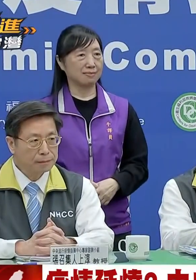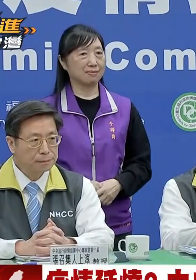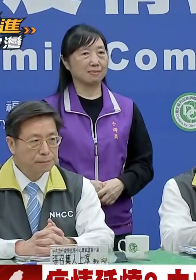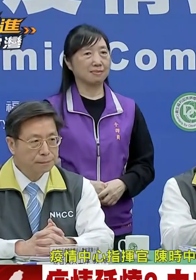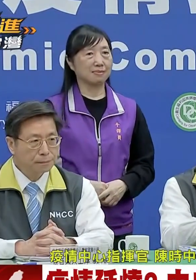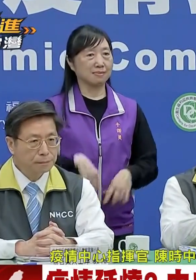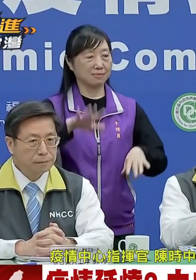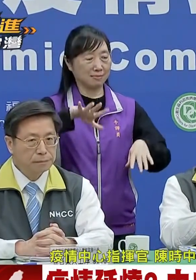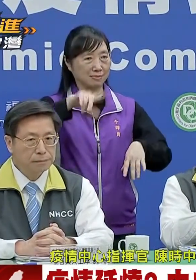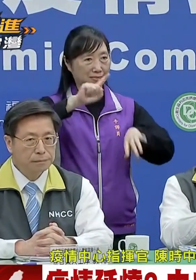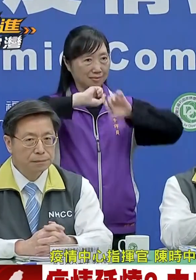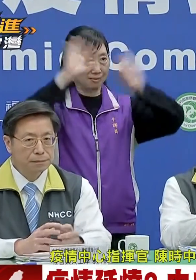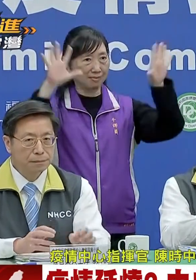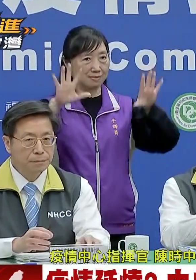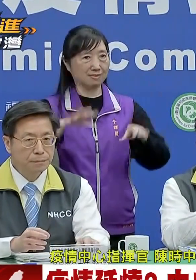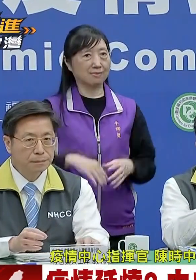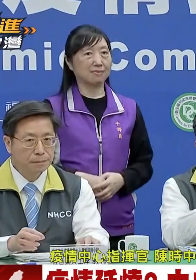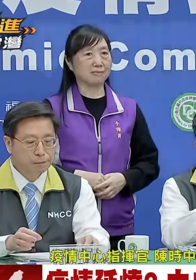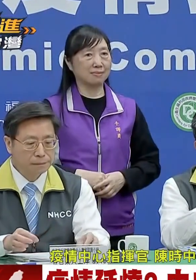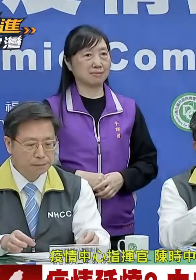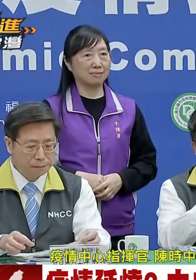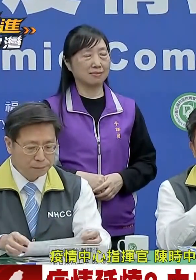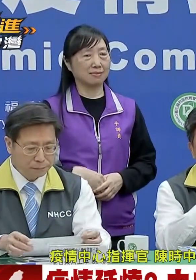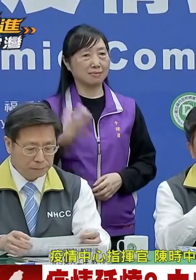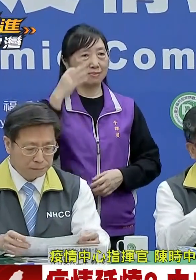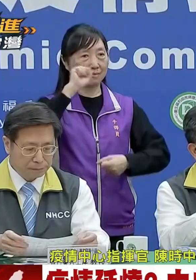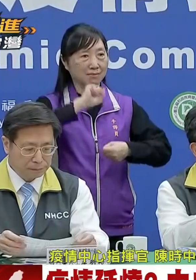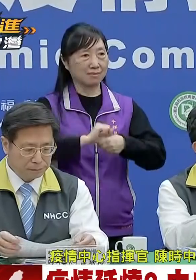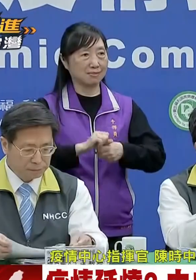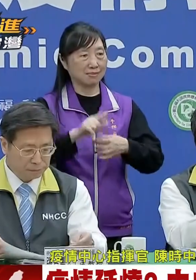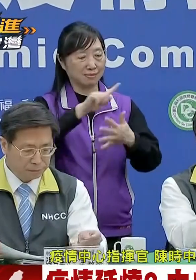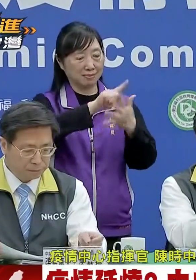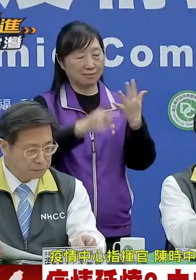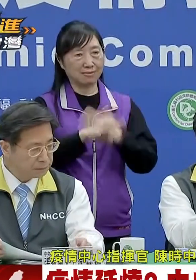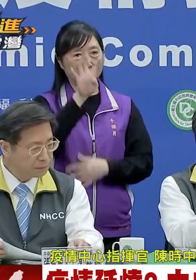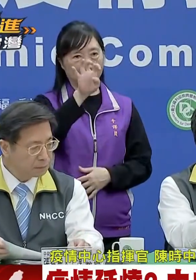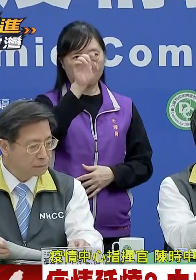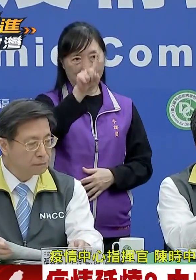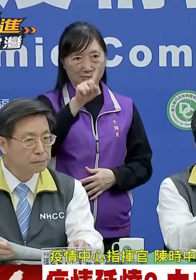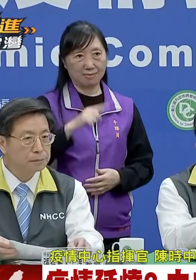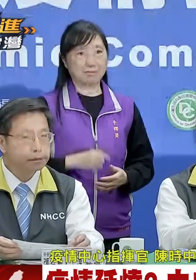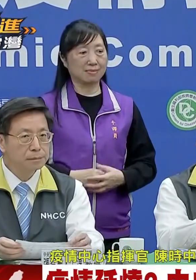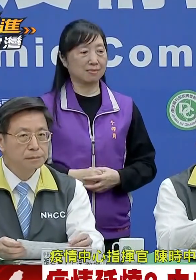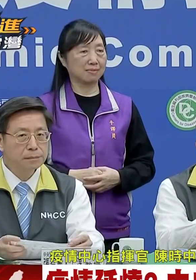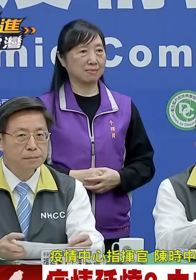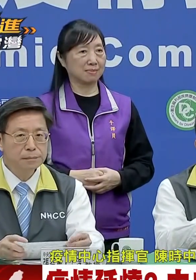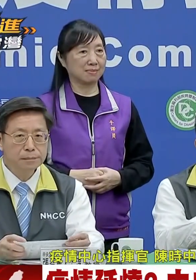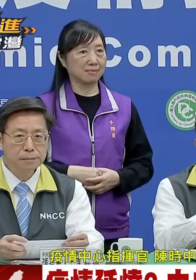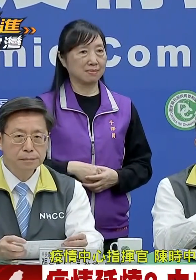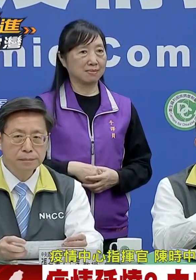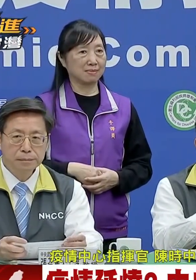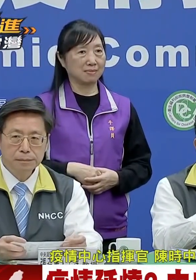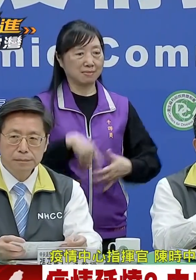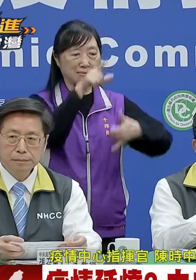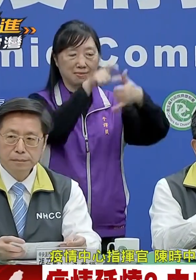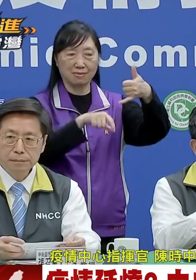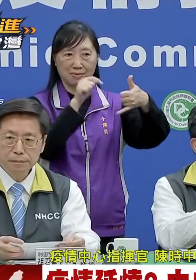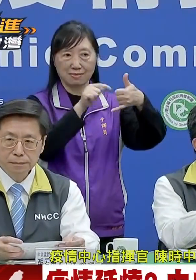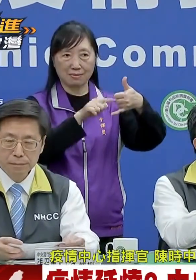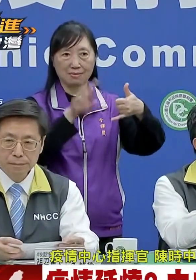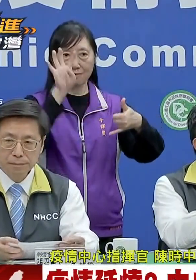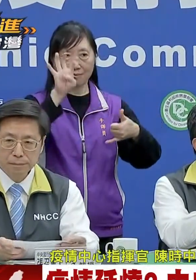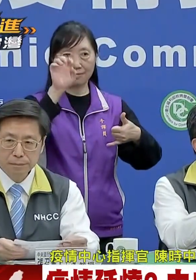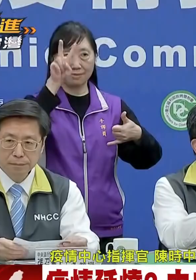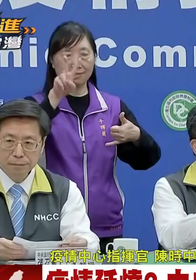首先跟大家宣布哈，我们家的新生哈第四十一的案例，好，第四十一的案例哈是